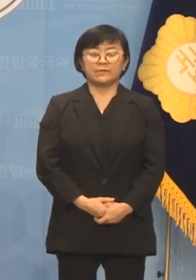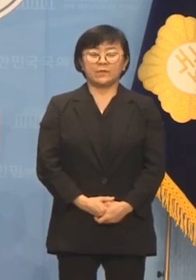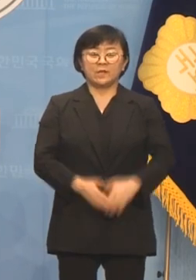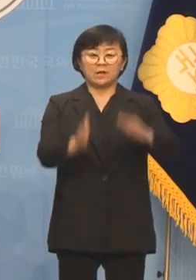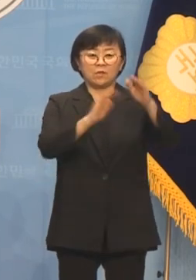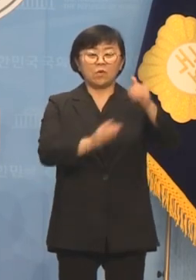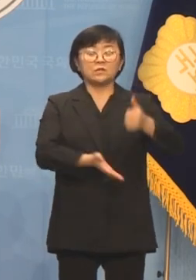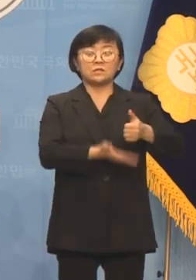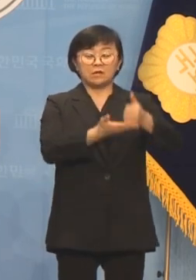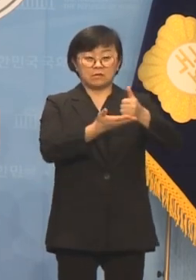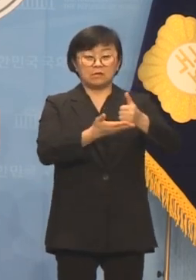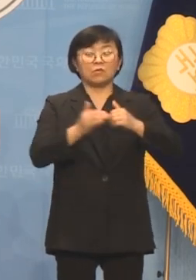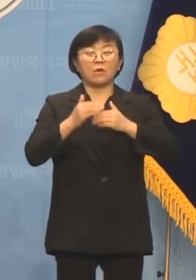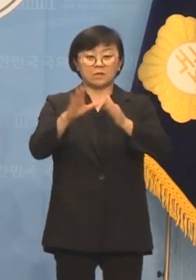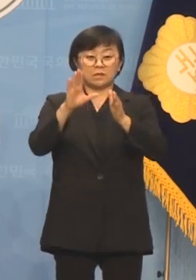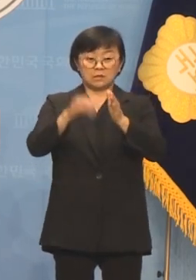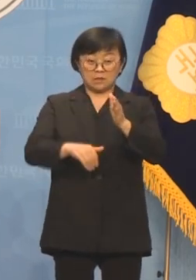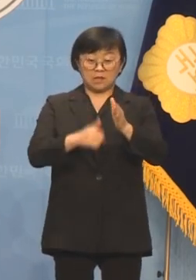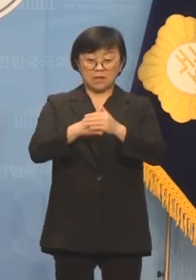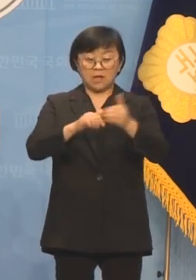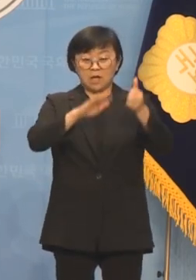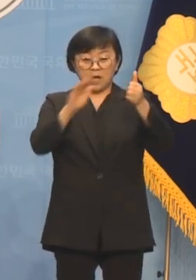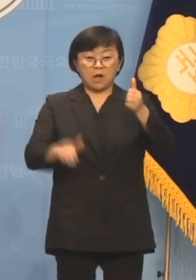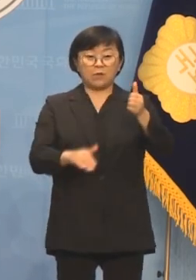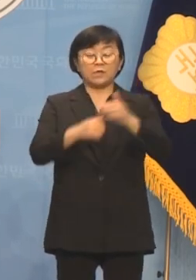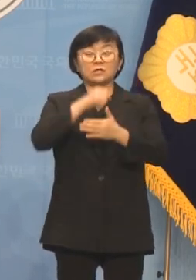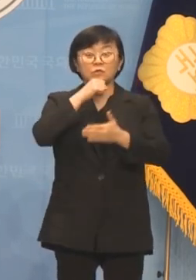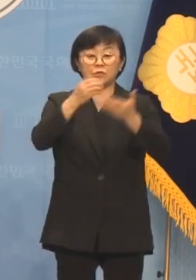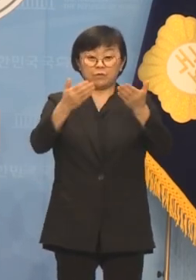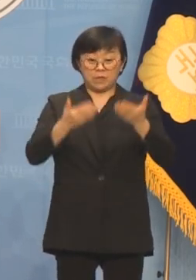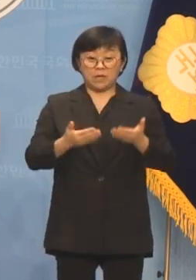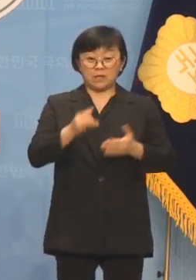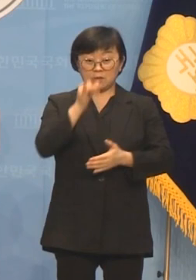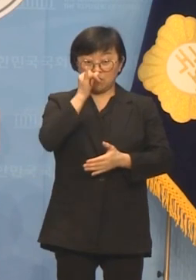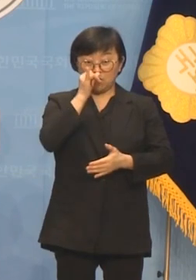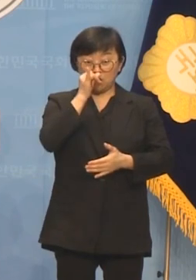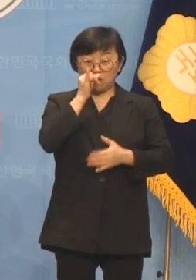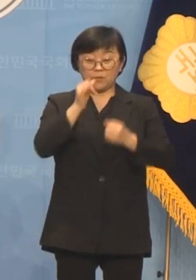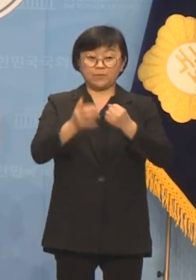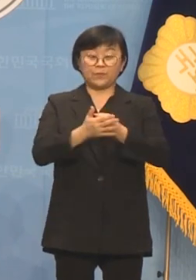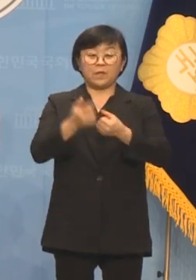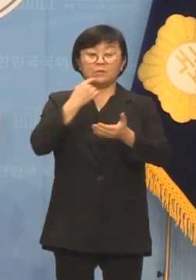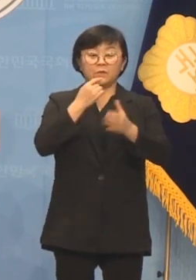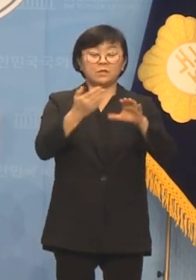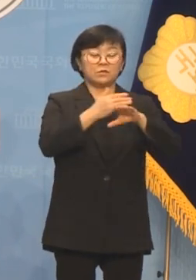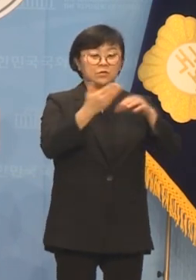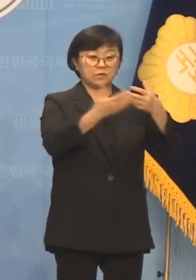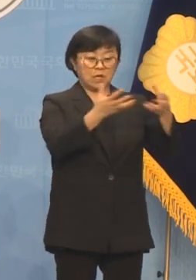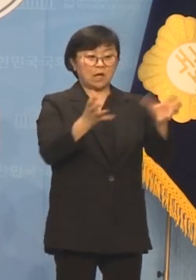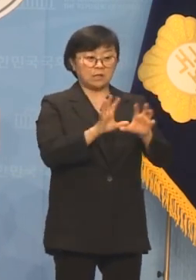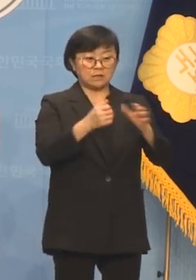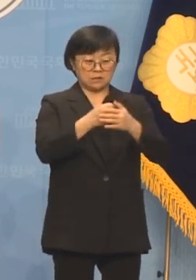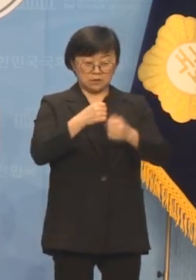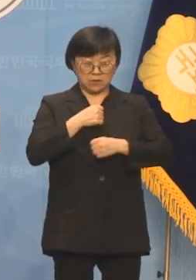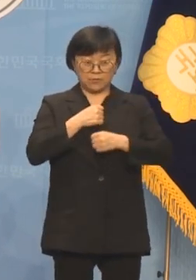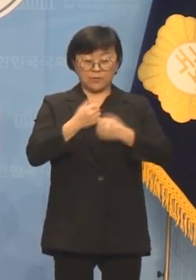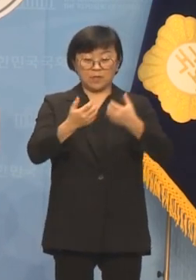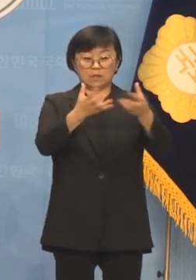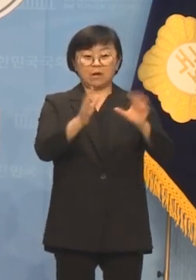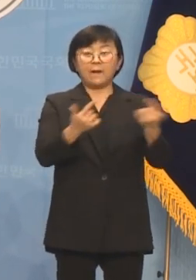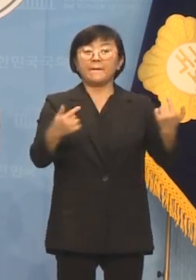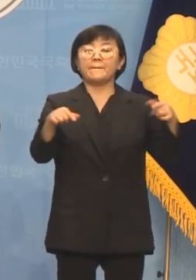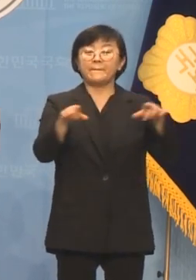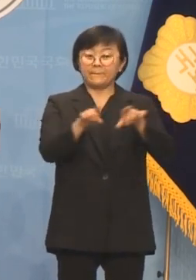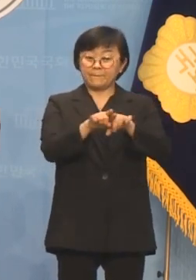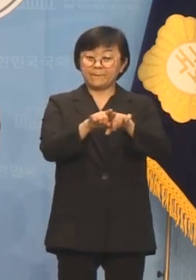공천 과정에서 하위 성적표를 받고서도 민주당을 지키면서 당원들과